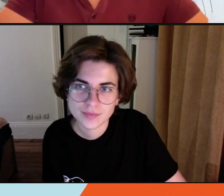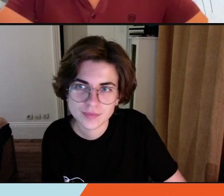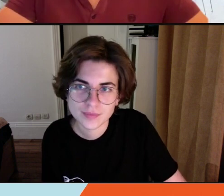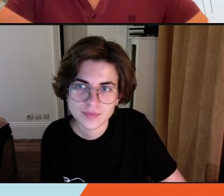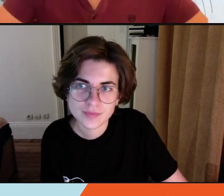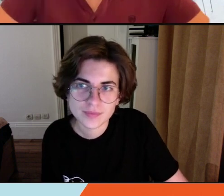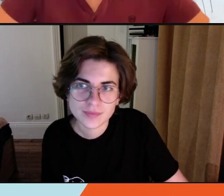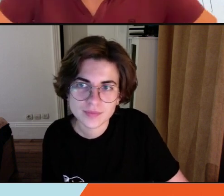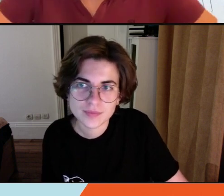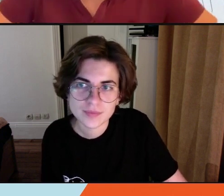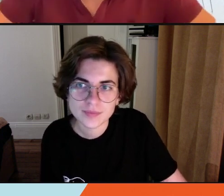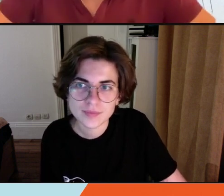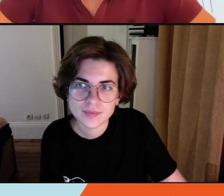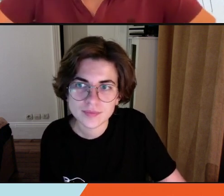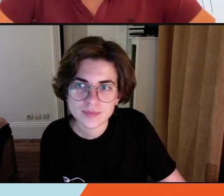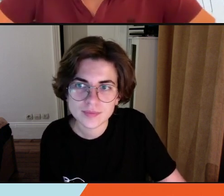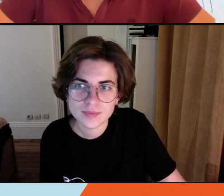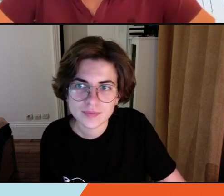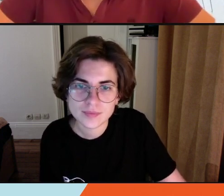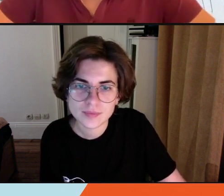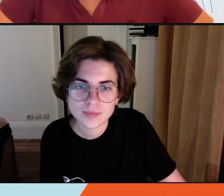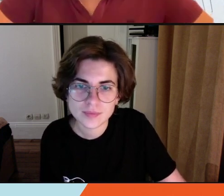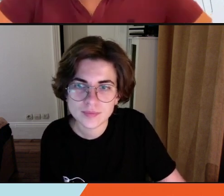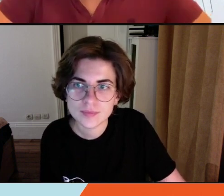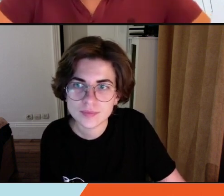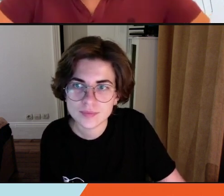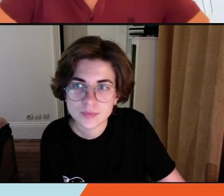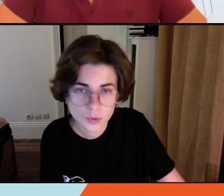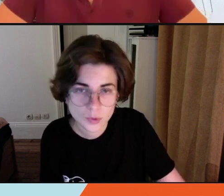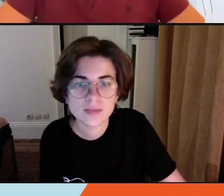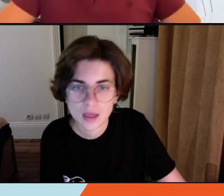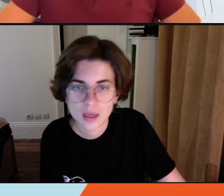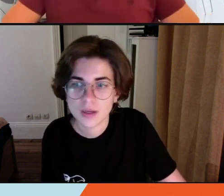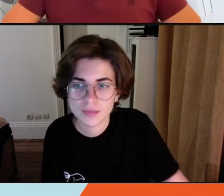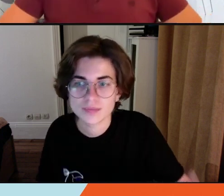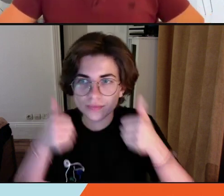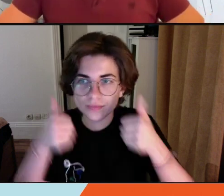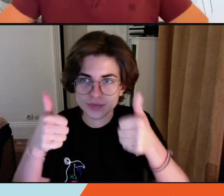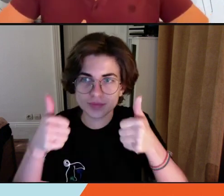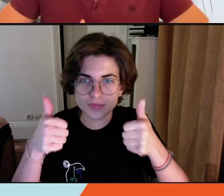super. Donc là, normalement, ça marche. On est parti. Oui, très bien.